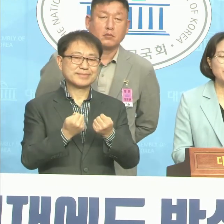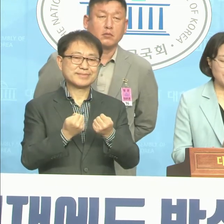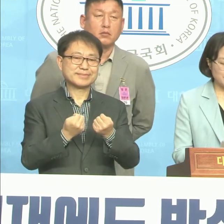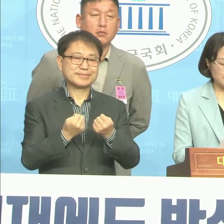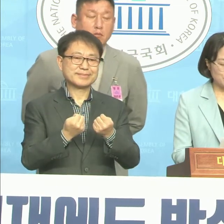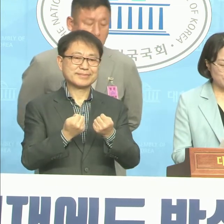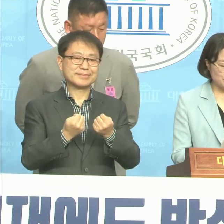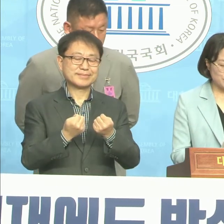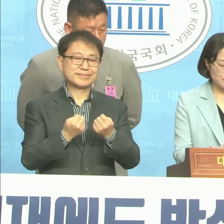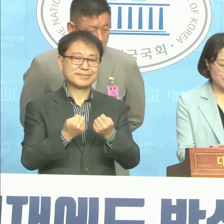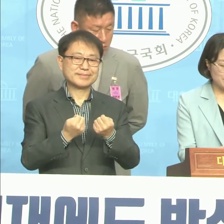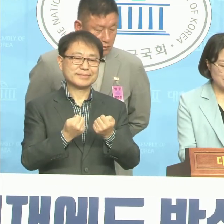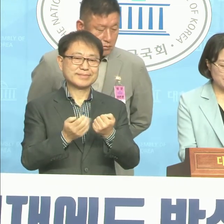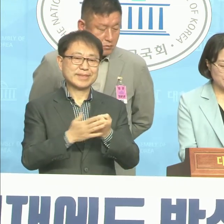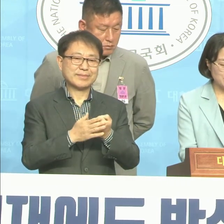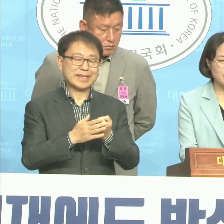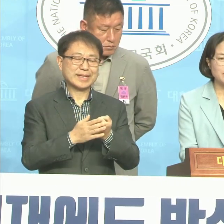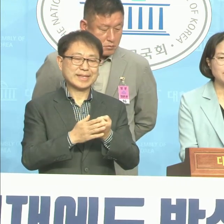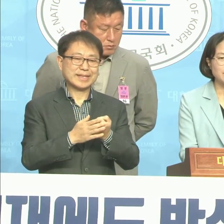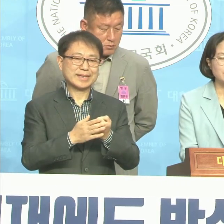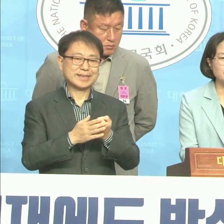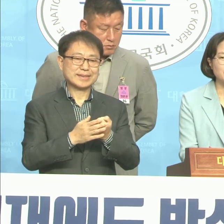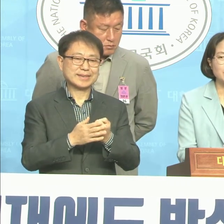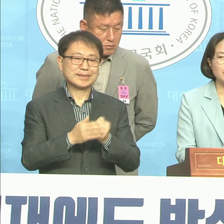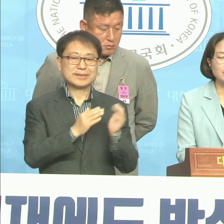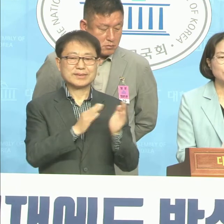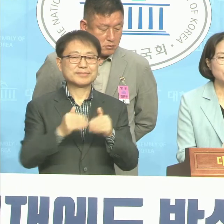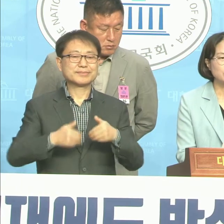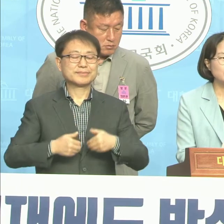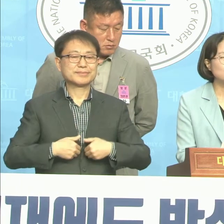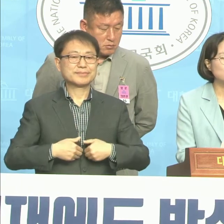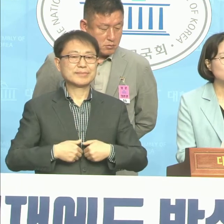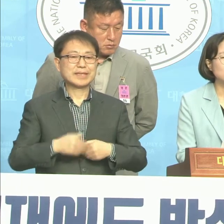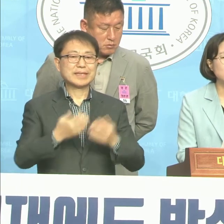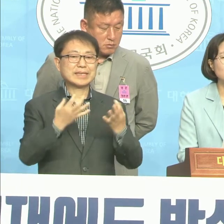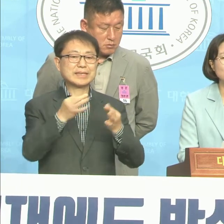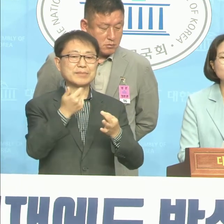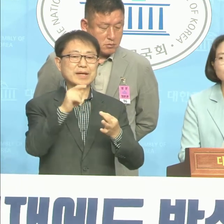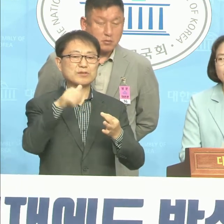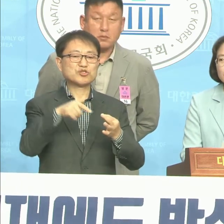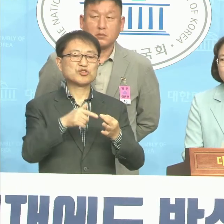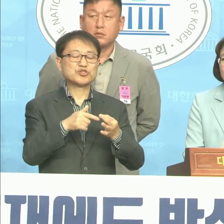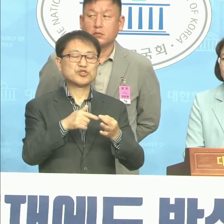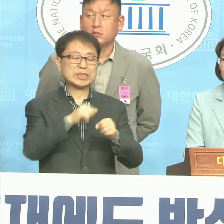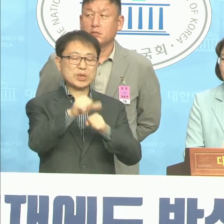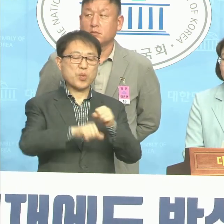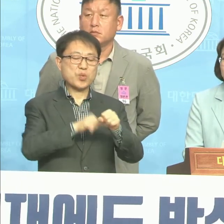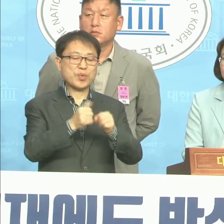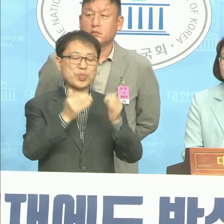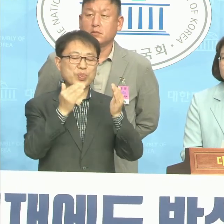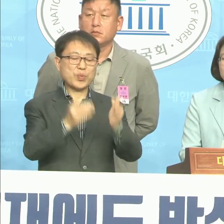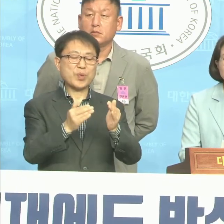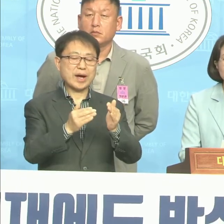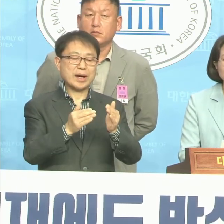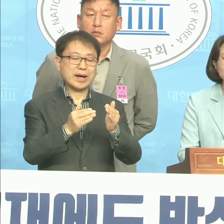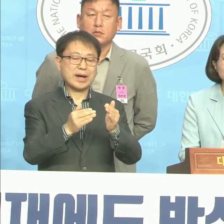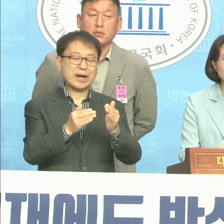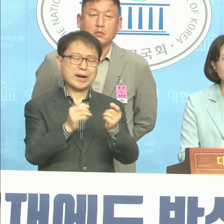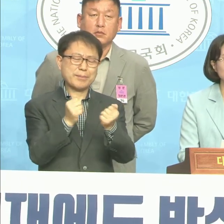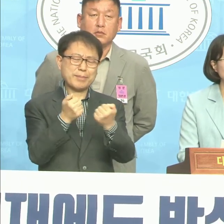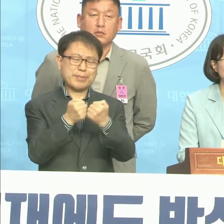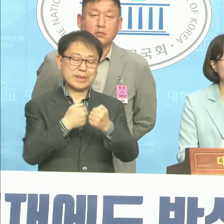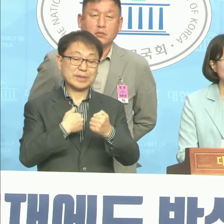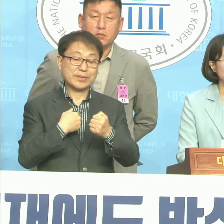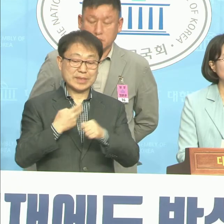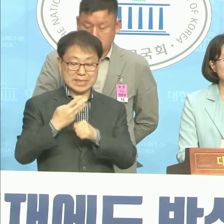때문에 좀 정리해 말씀을 드려야 될 것 같습니다 김남주 변호사가 5년 동안 2분들과 함께 했다고 했는데 저는 3년